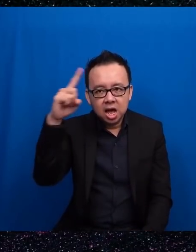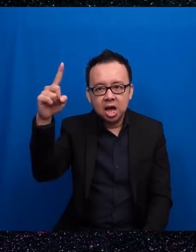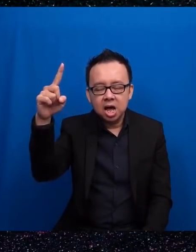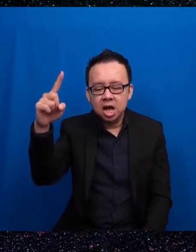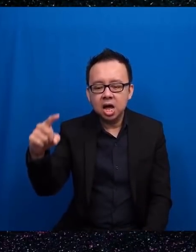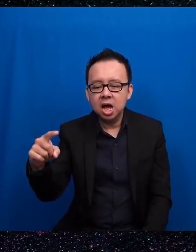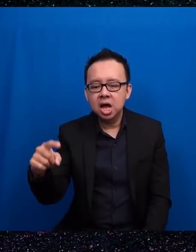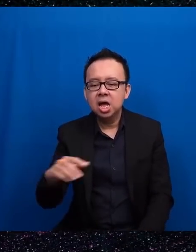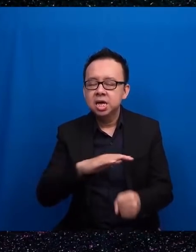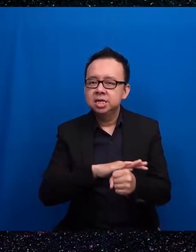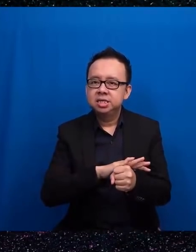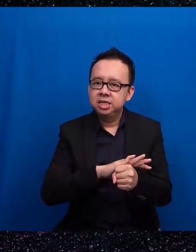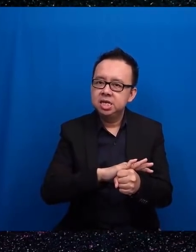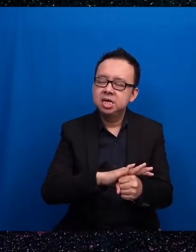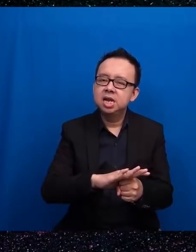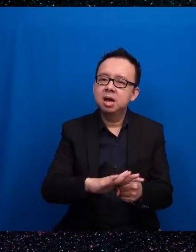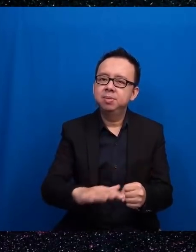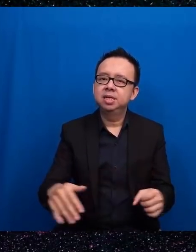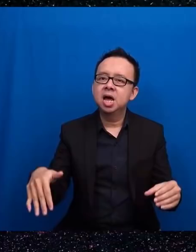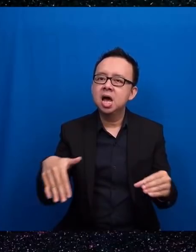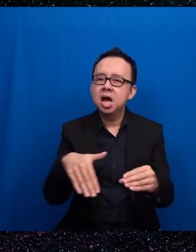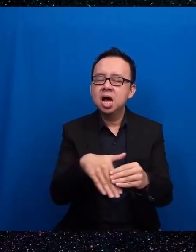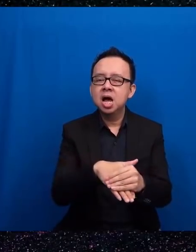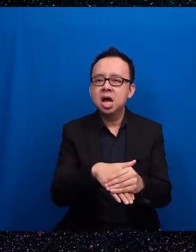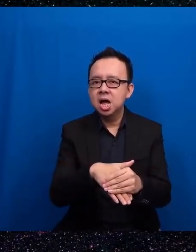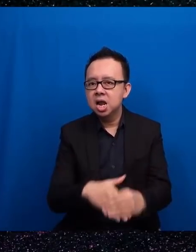janji Allah digenapi